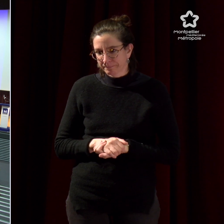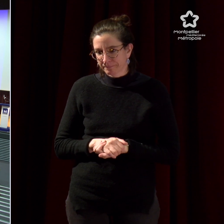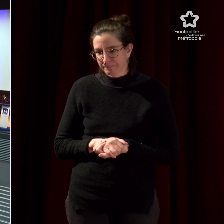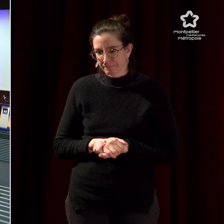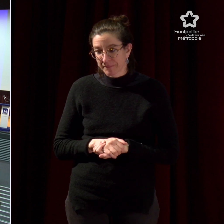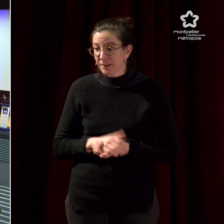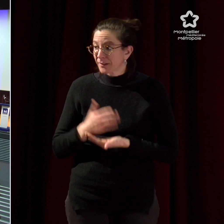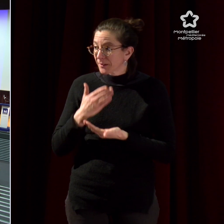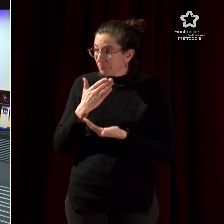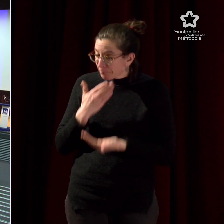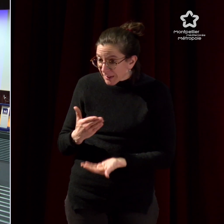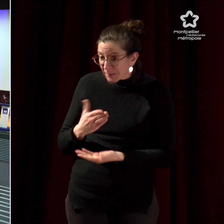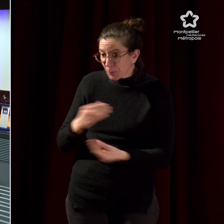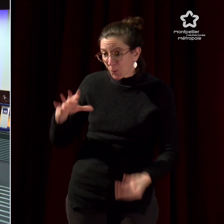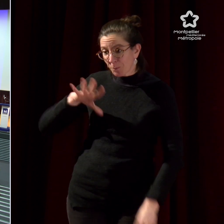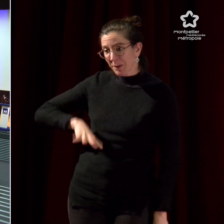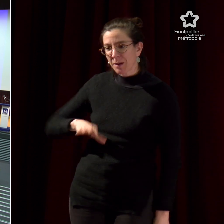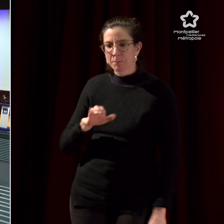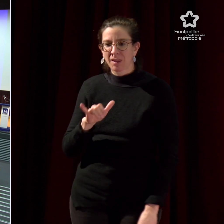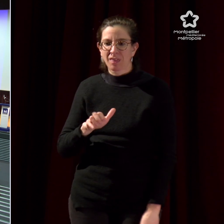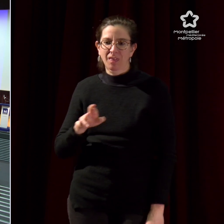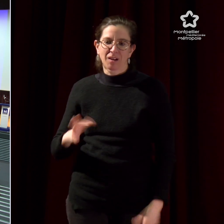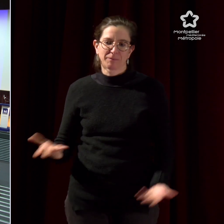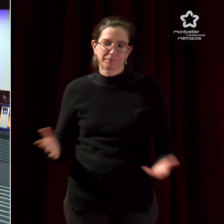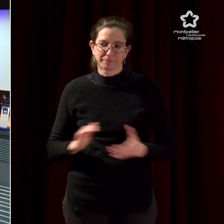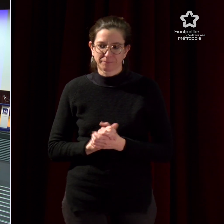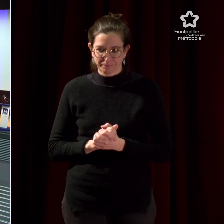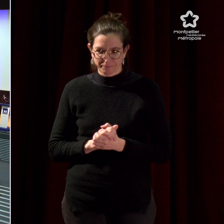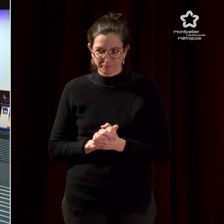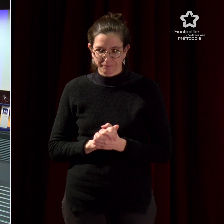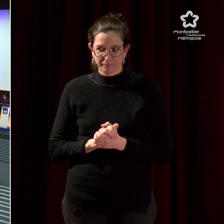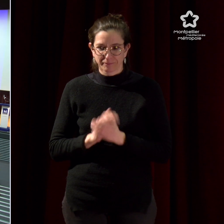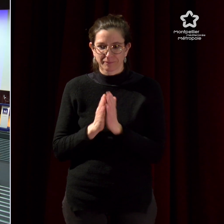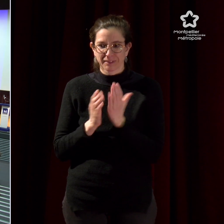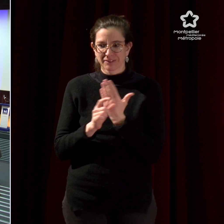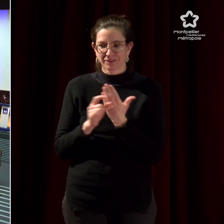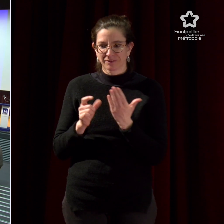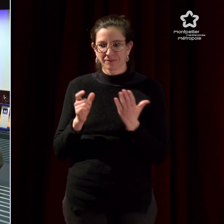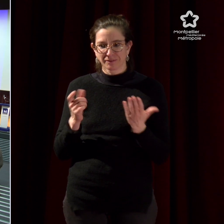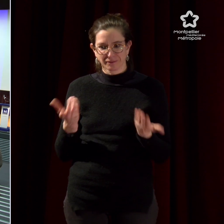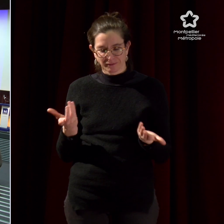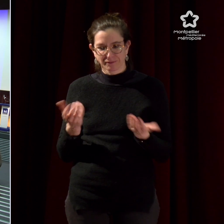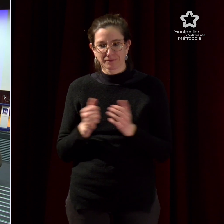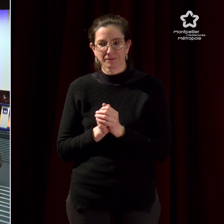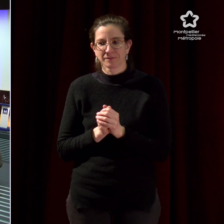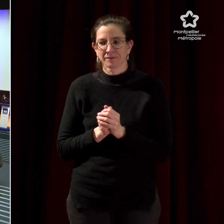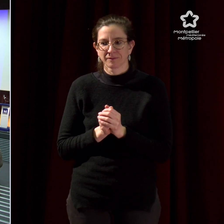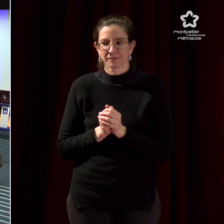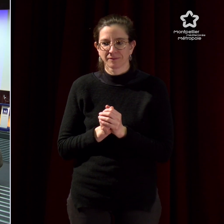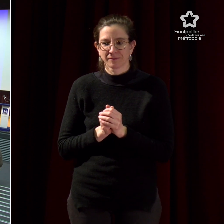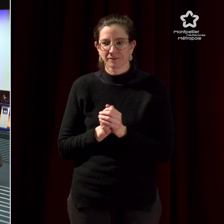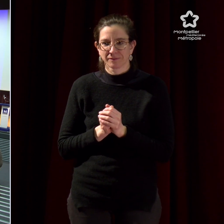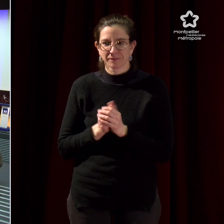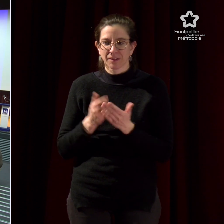Eh bien, merci beaucoup, Evelyne Heyer. Je rappelle les titres de vos 2 derniers livres, L'Odyssée des gènes et puis La vie secrète des gènes